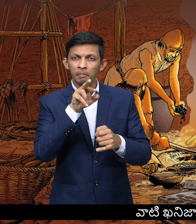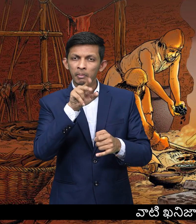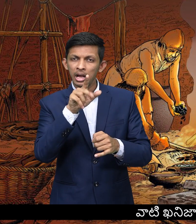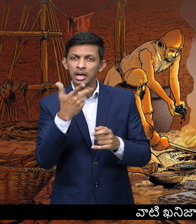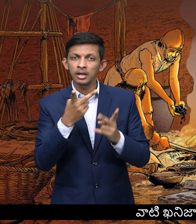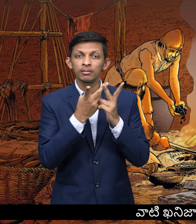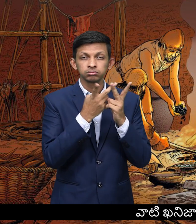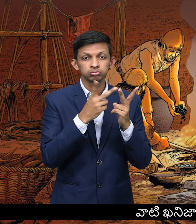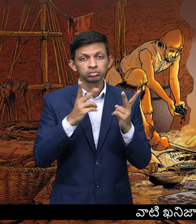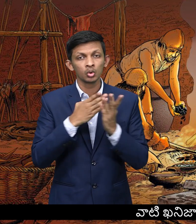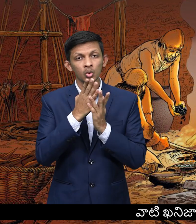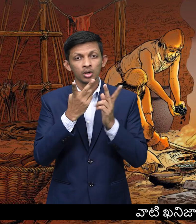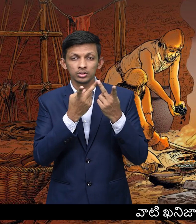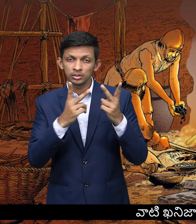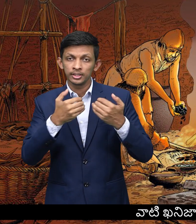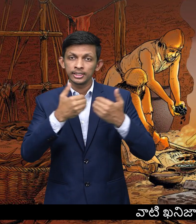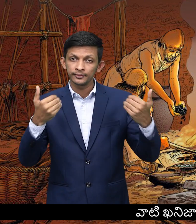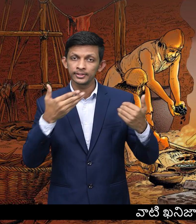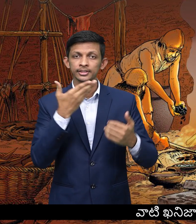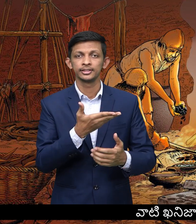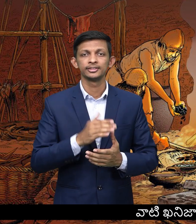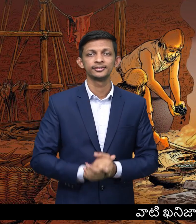వాటి ఖనిజాల నుండి తీయవచ్చు.